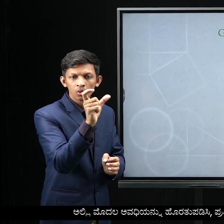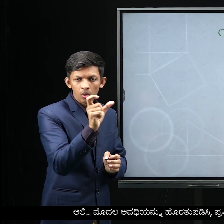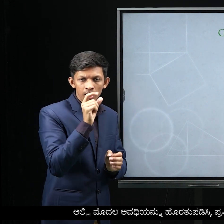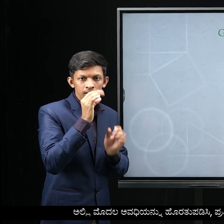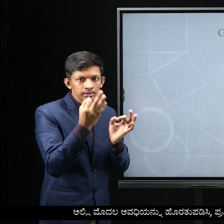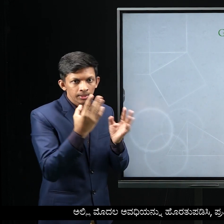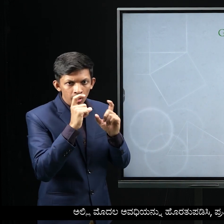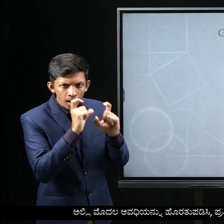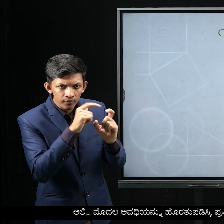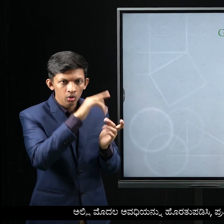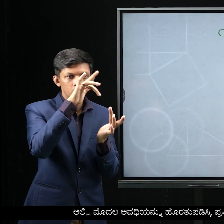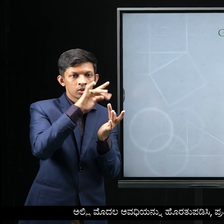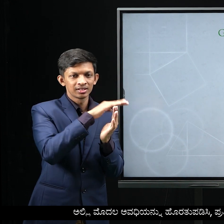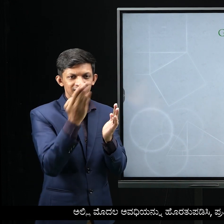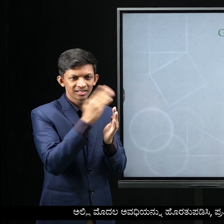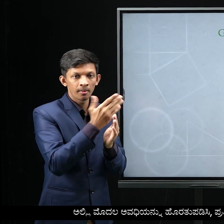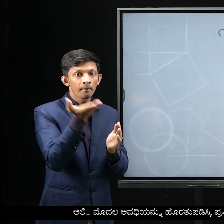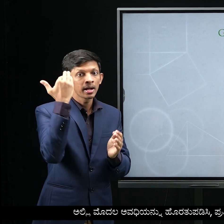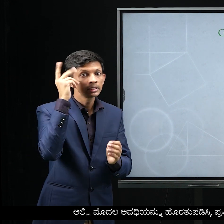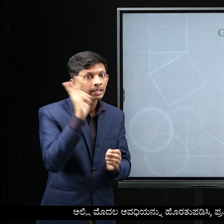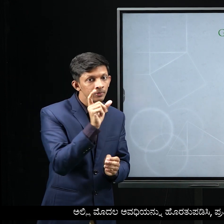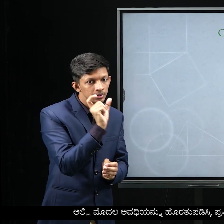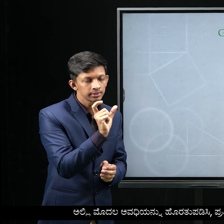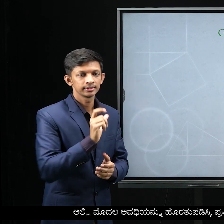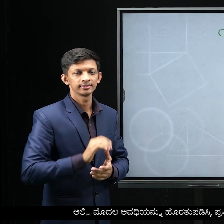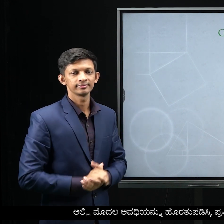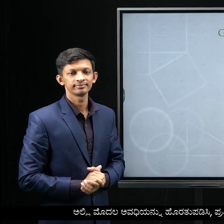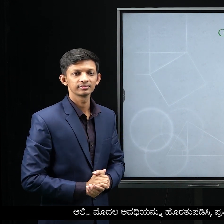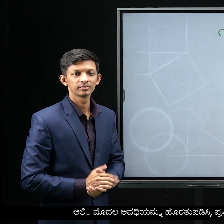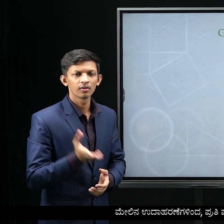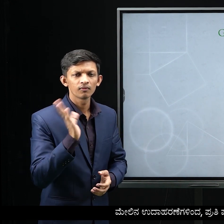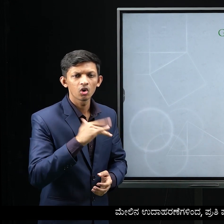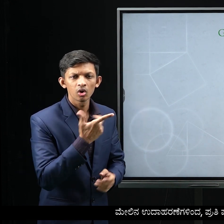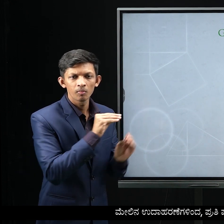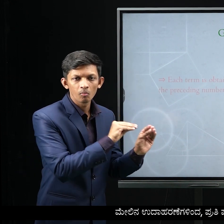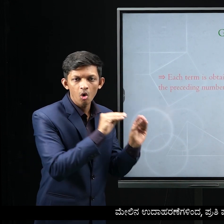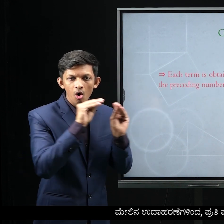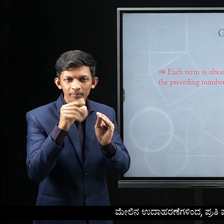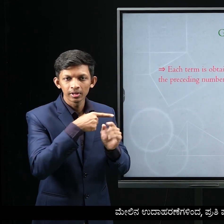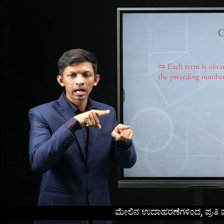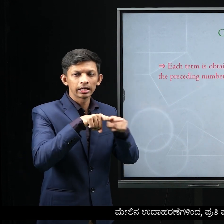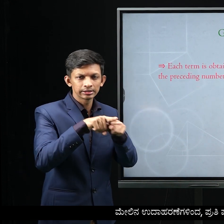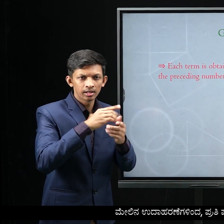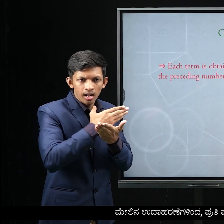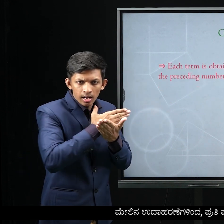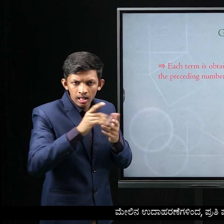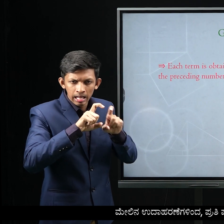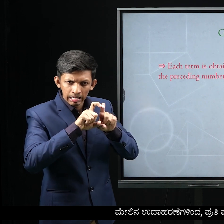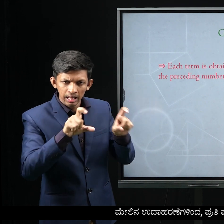ಪ್ರತಿ ಪದವು ಹಿಂದಿನ ಅವಧಿಯ 2 ಪಟ್ಟು ಹೆಚ್ಚು. ಮೇಲಿನ ಉದಾಹರಣೆಗಳಿಂದ ಪ್ರತಿ ಪದವನ್ನು ಹಿಂದಿನ